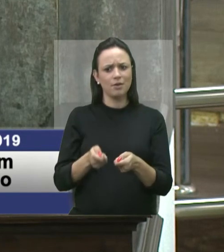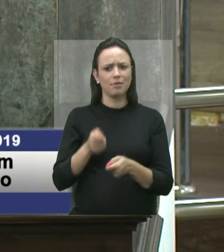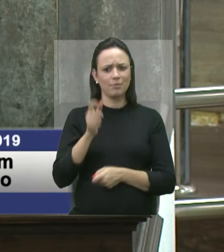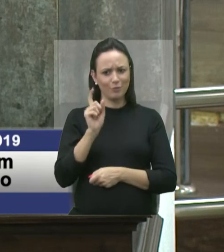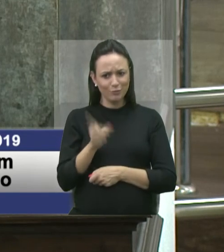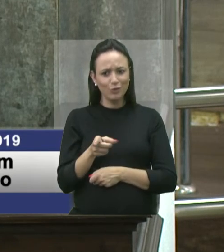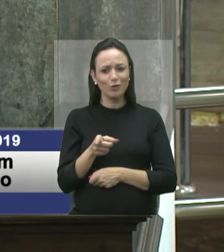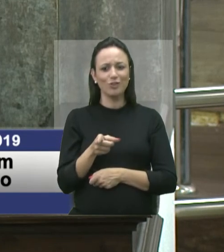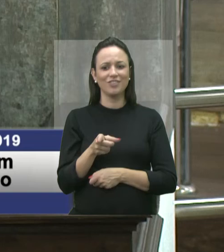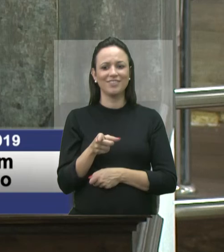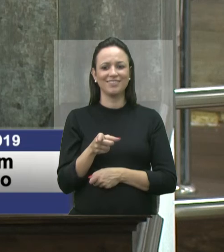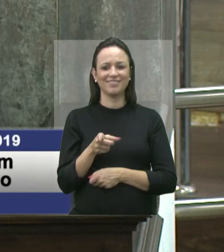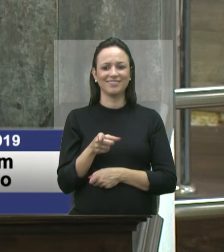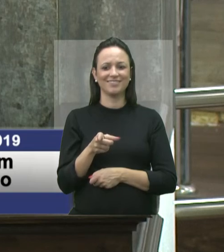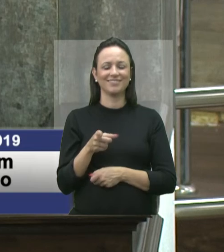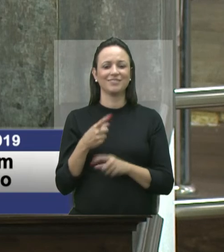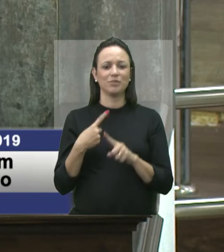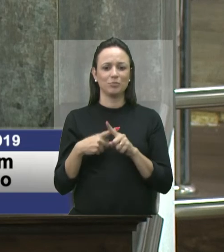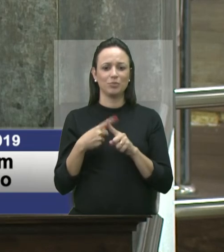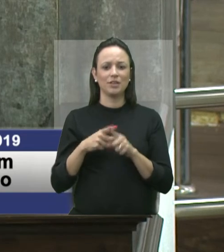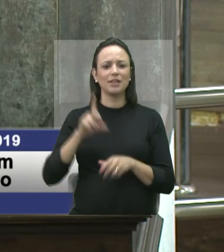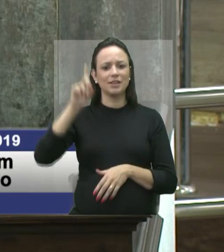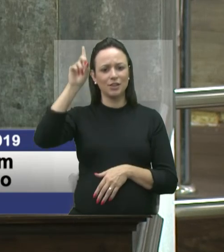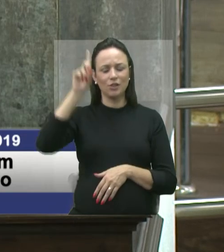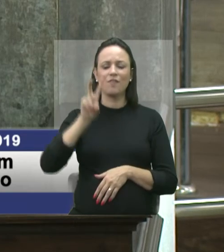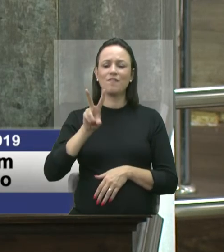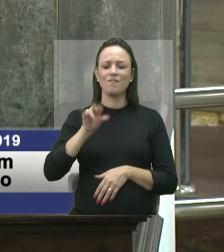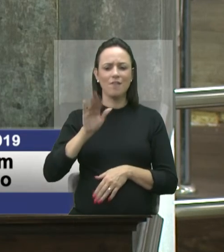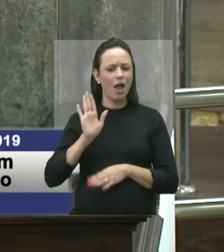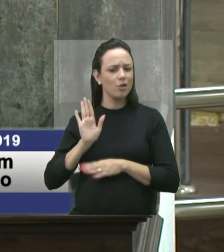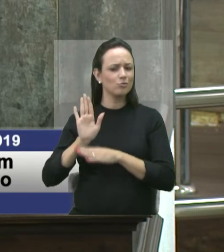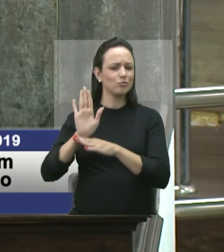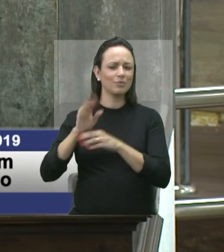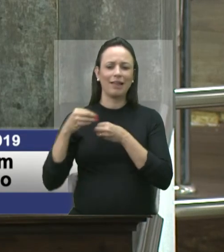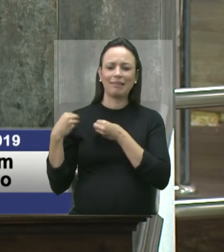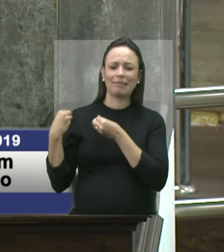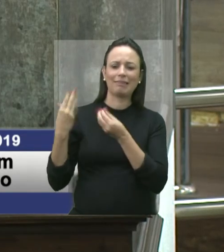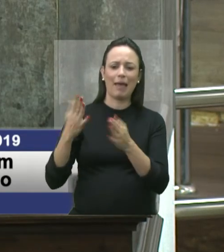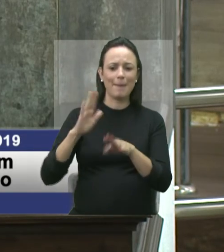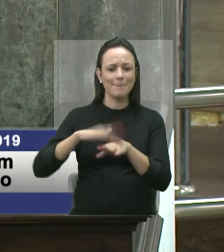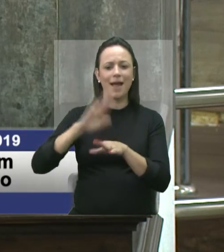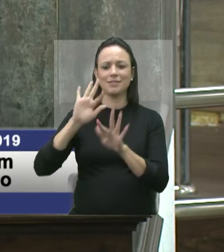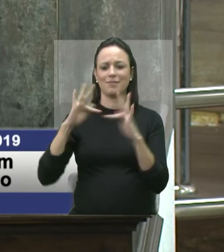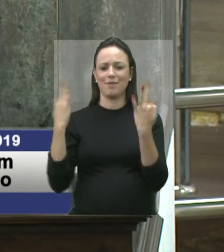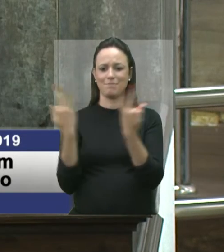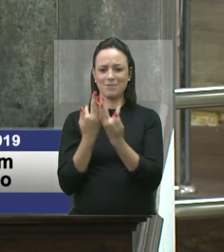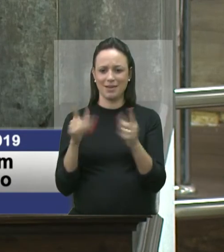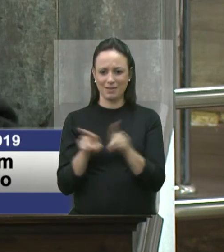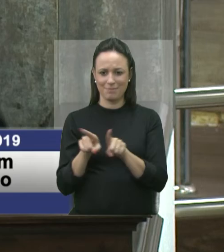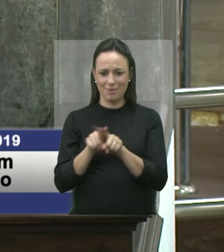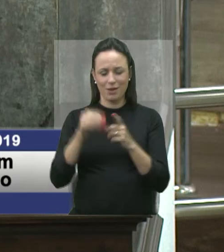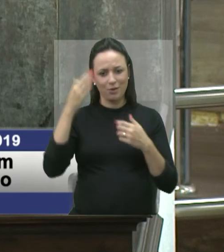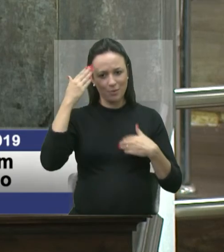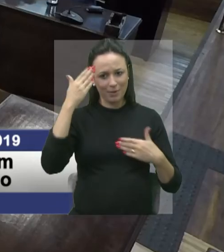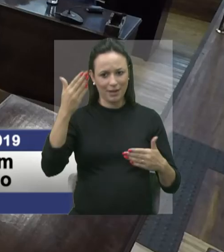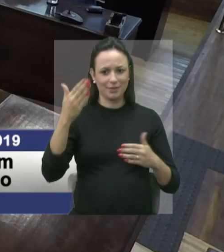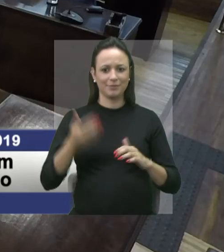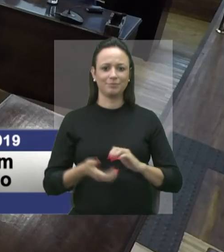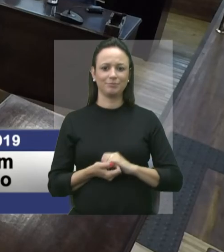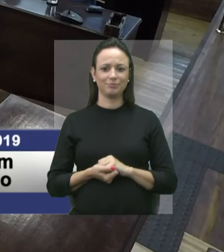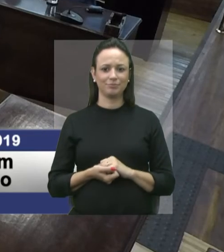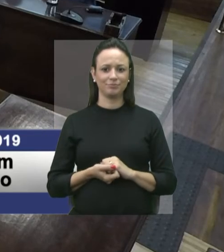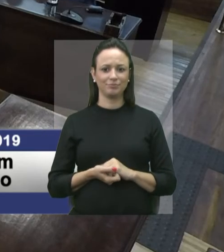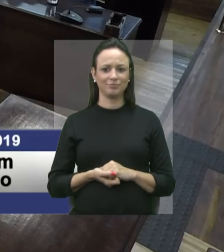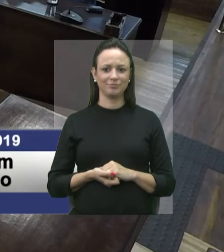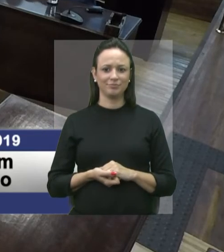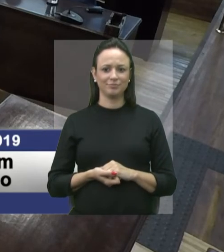Deus fará muito mais na sua vida e da sua família, viu? Obrigado, presidente.